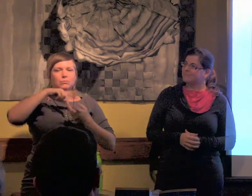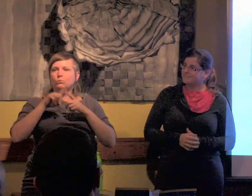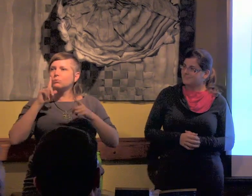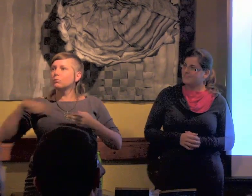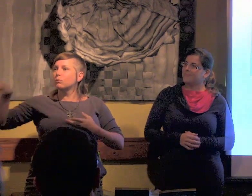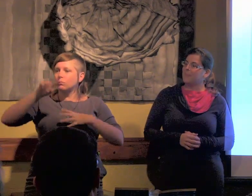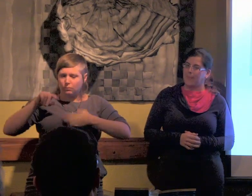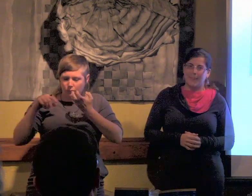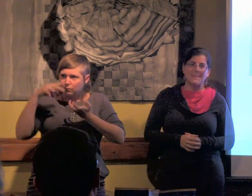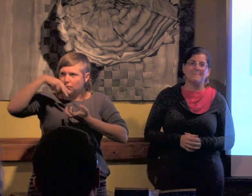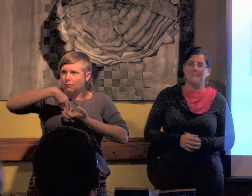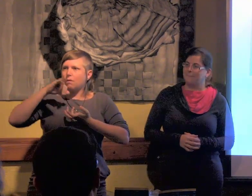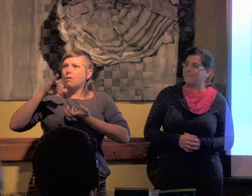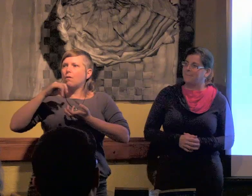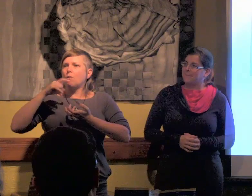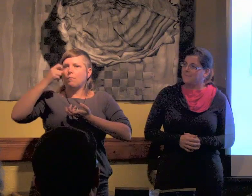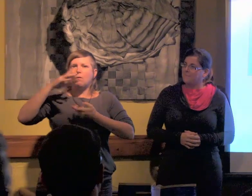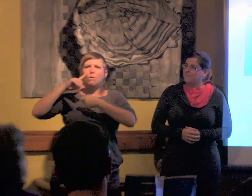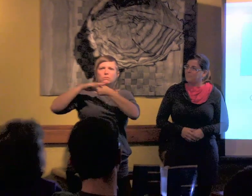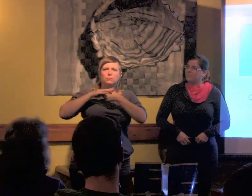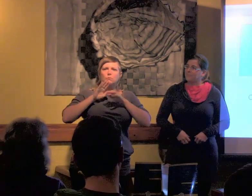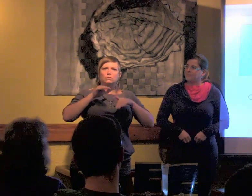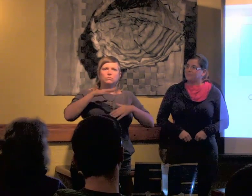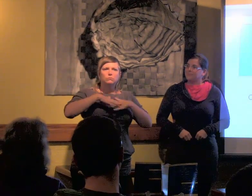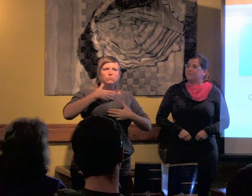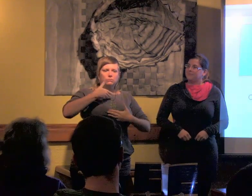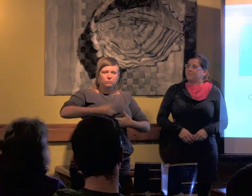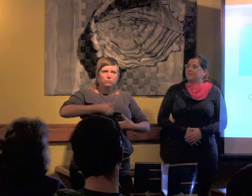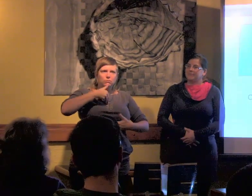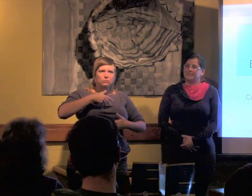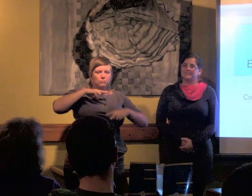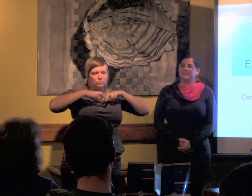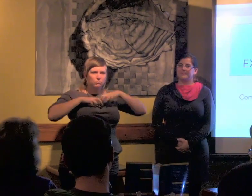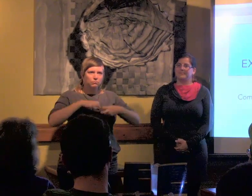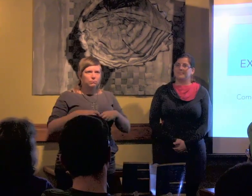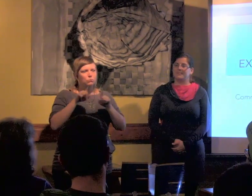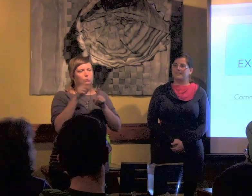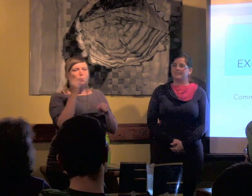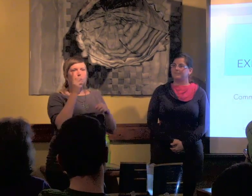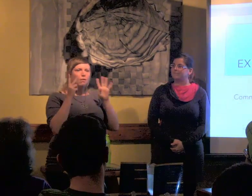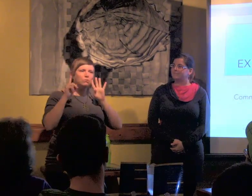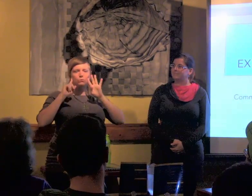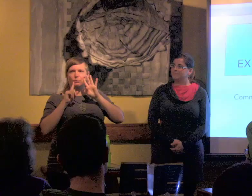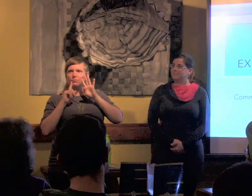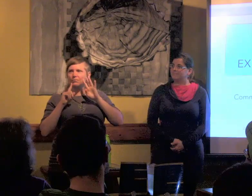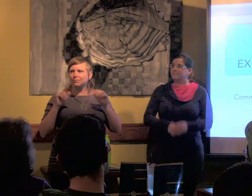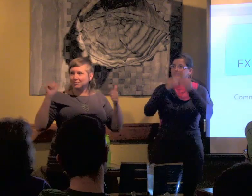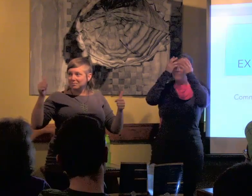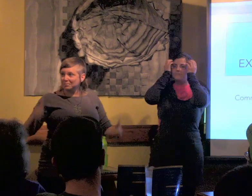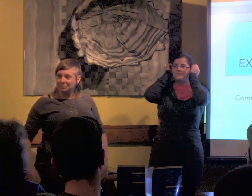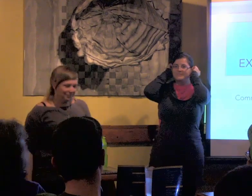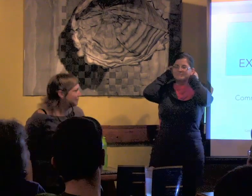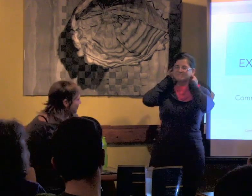les entendants et pour également les personnes sourdes afin qu'ils puissent prendre conscience un peu de leur situation. De voir un peu, de prendre conscience des situations de